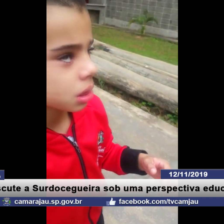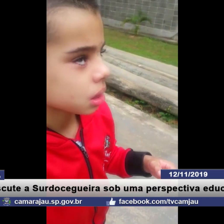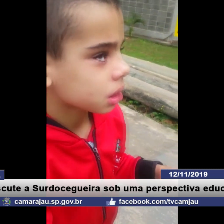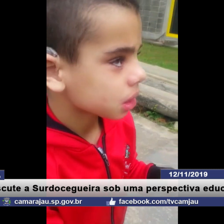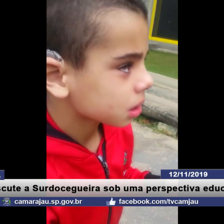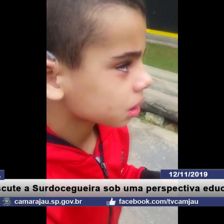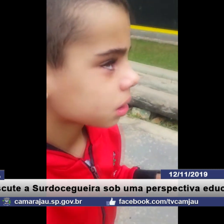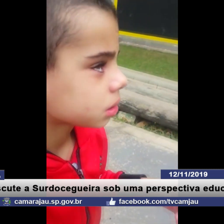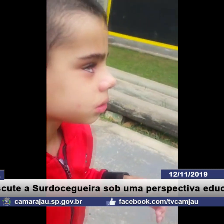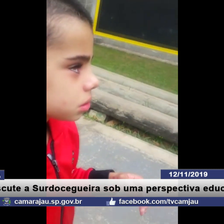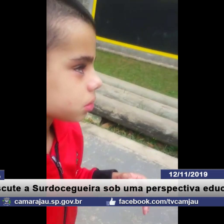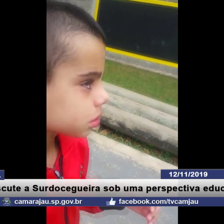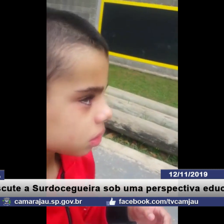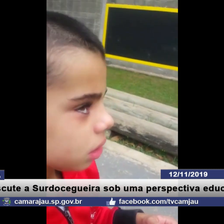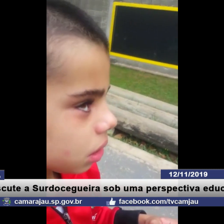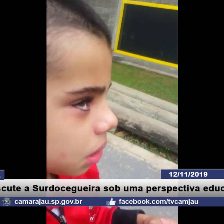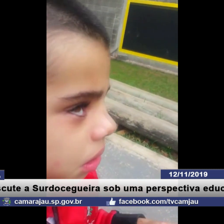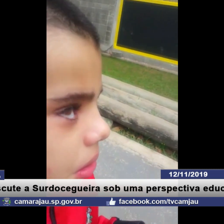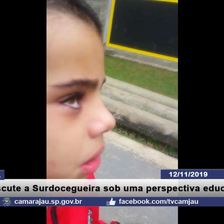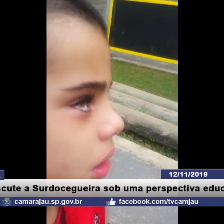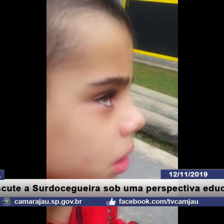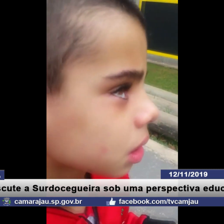Dá a mãozinha.